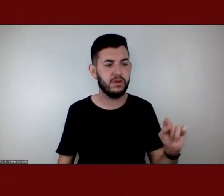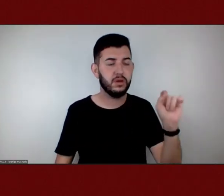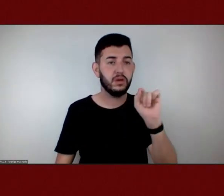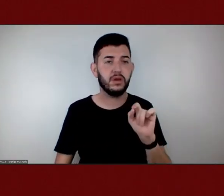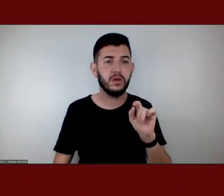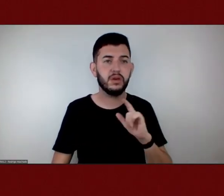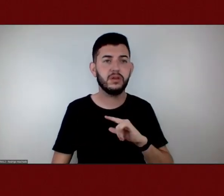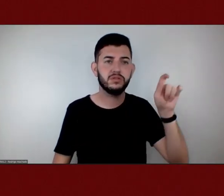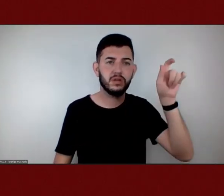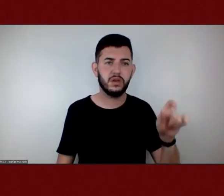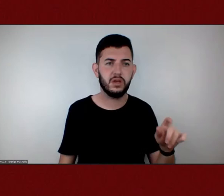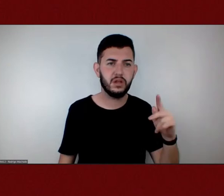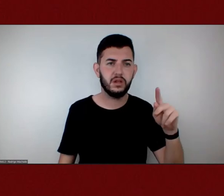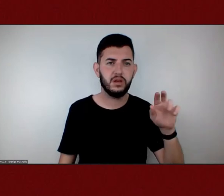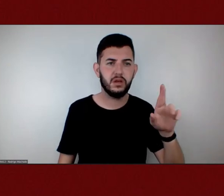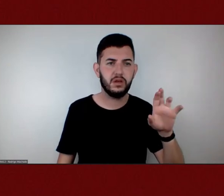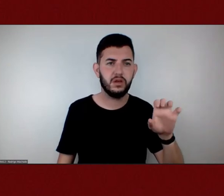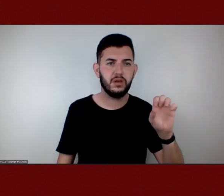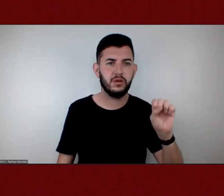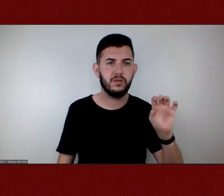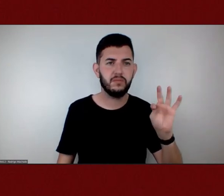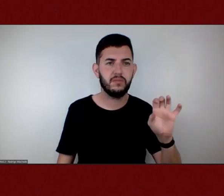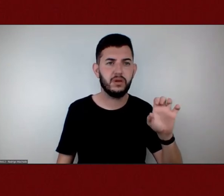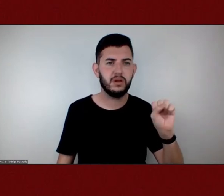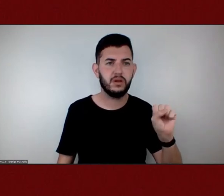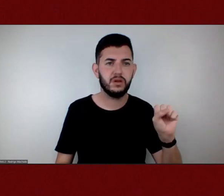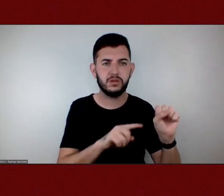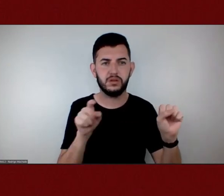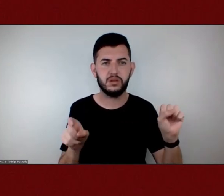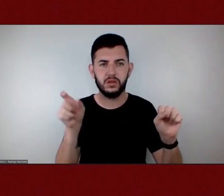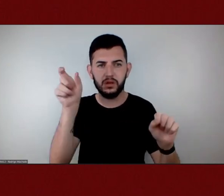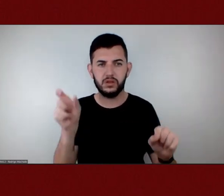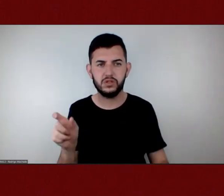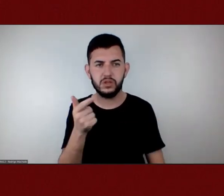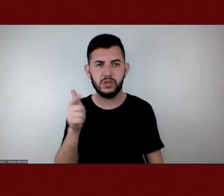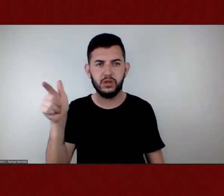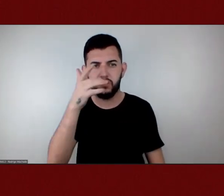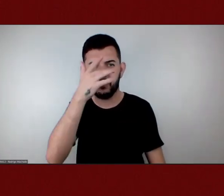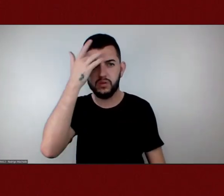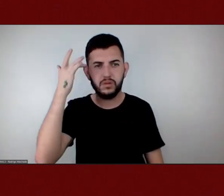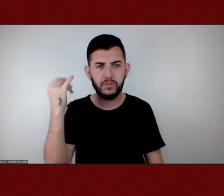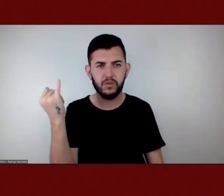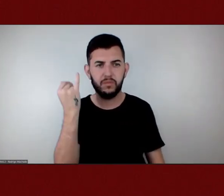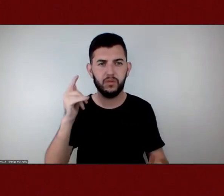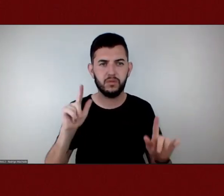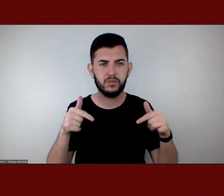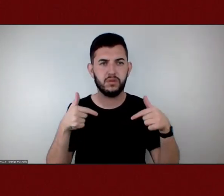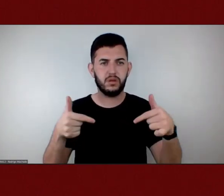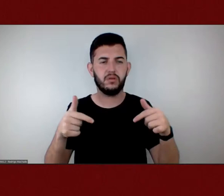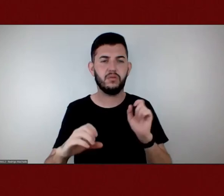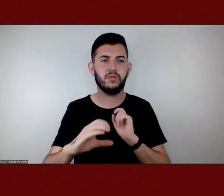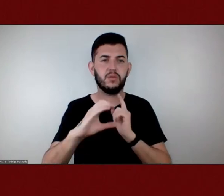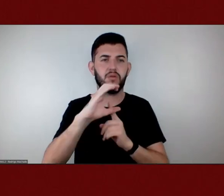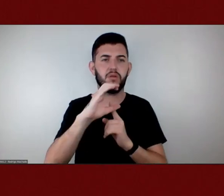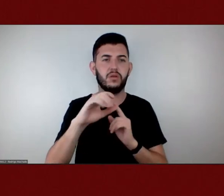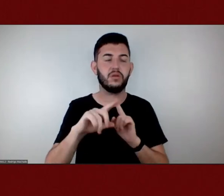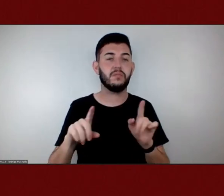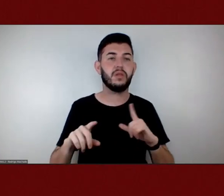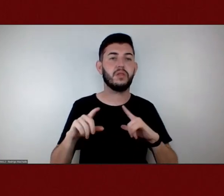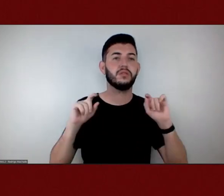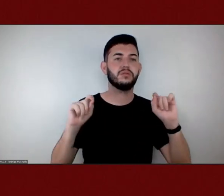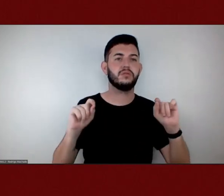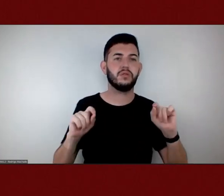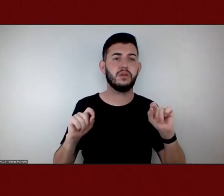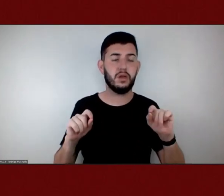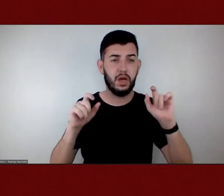Manuilski, de outro, Dimitrov e Togliatti, mais flexíveis e afeitos aos novos ventos